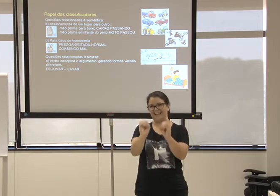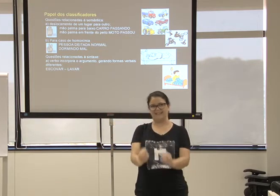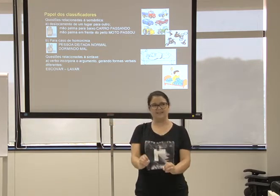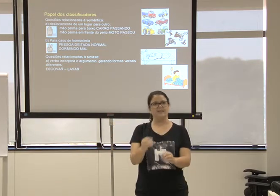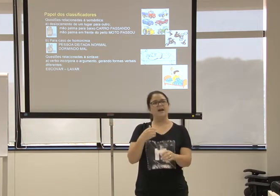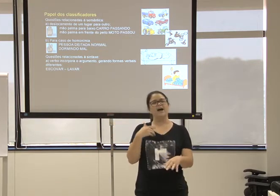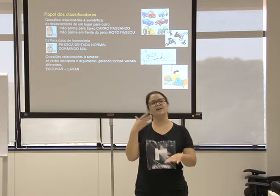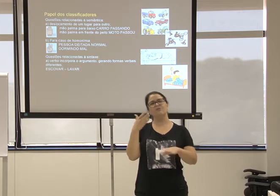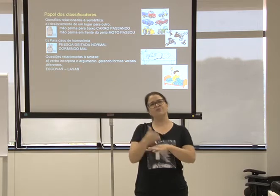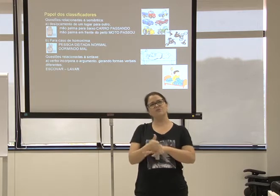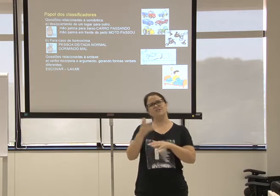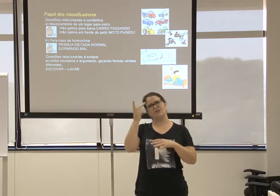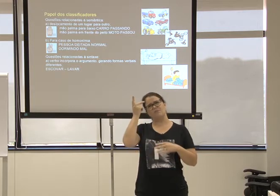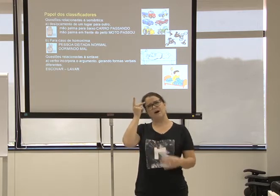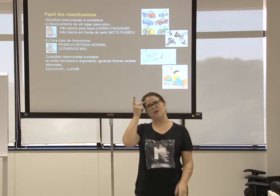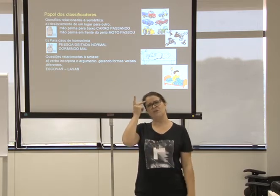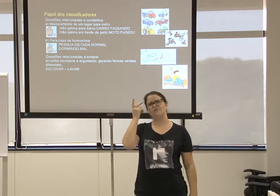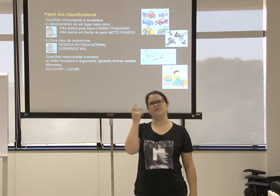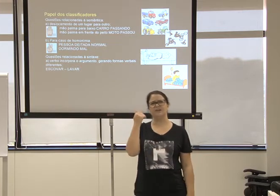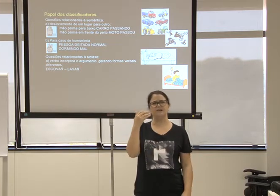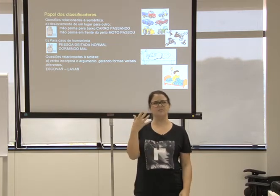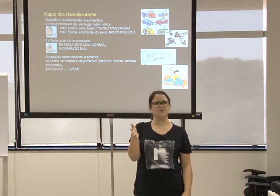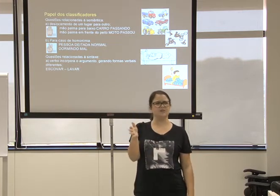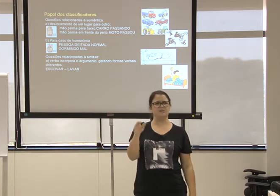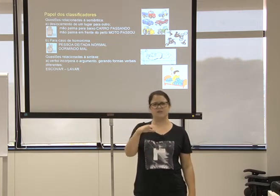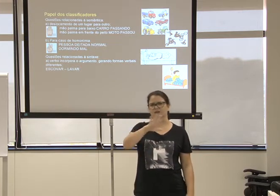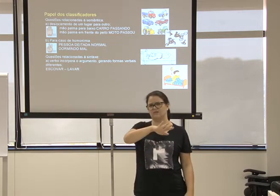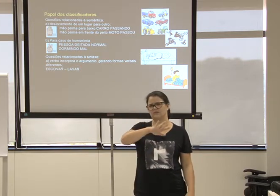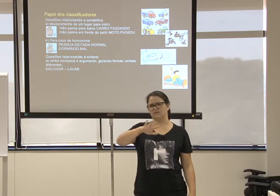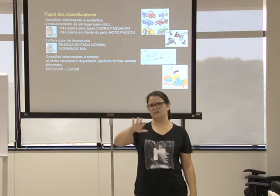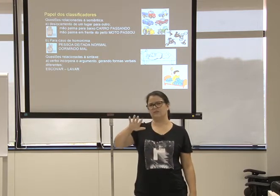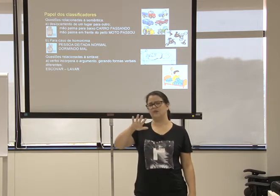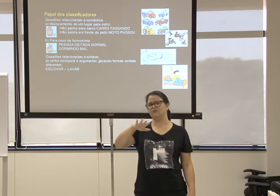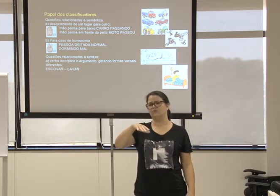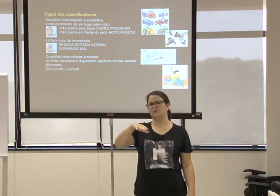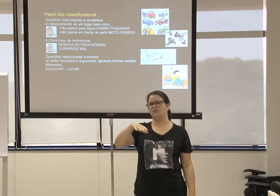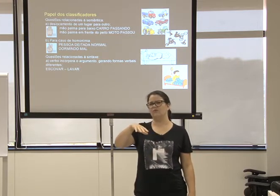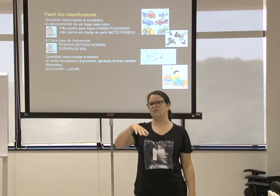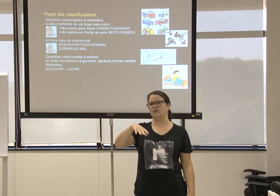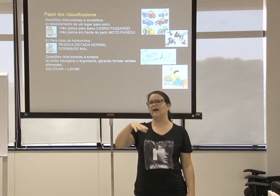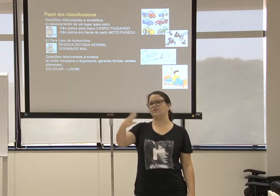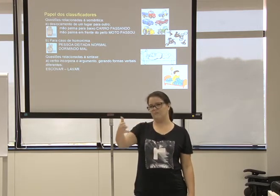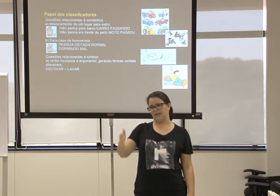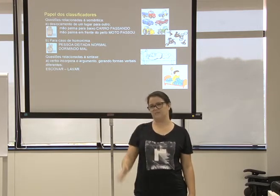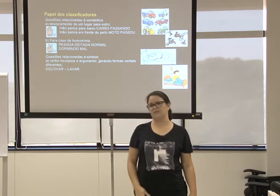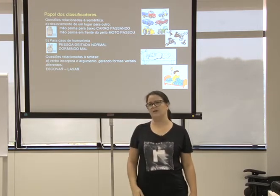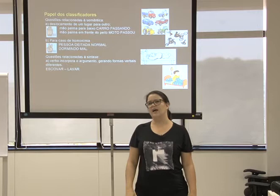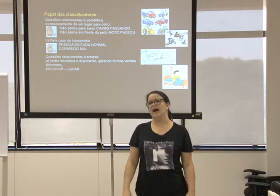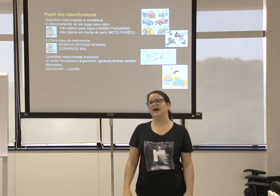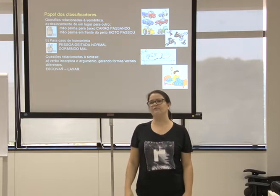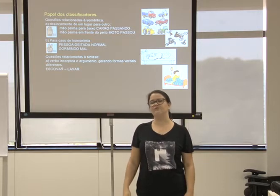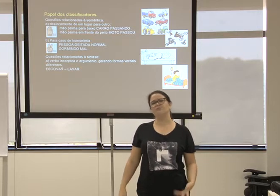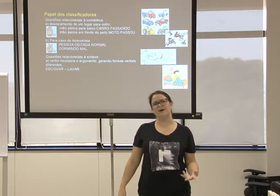Nada. Aí eu fui em São Paulo, eu fui naquele museu que tem no MASP. Aí fui no